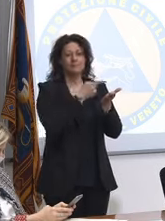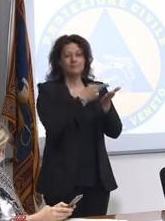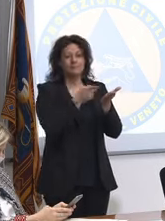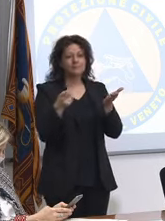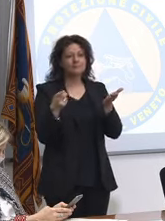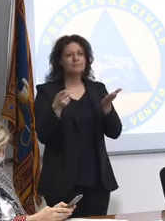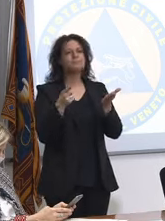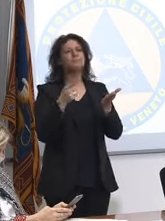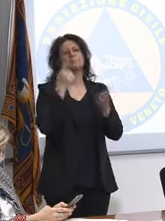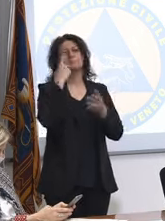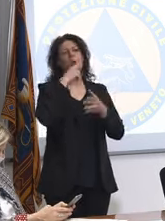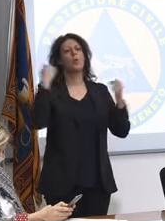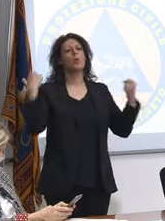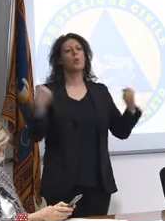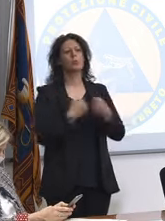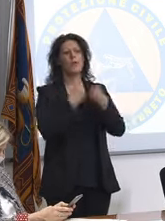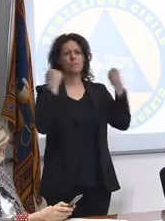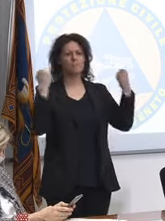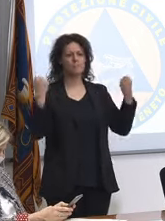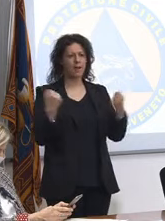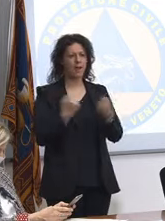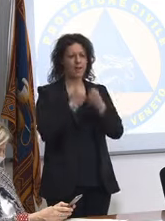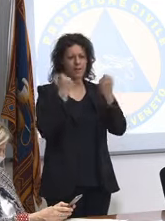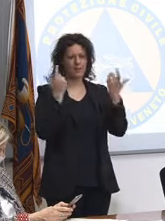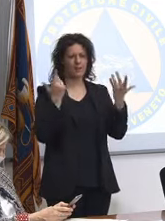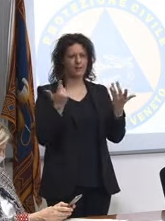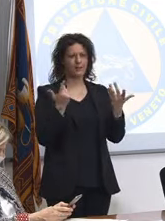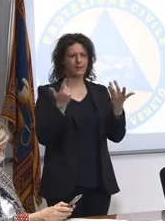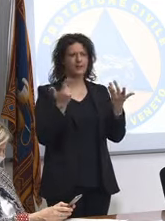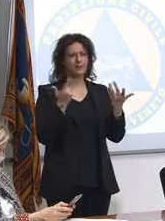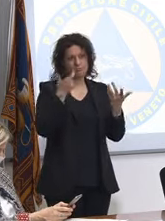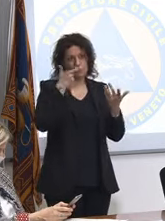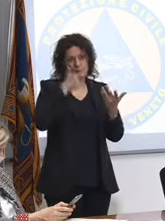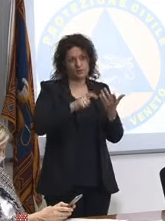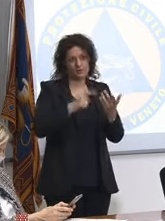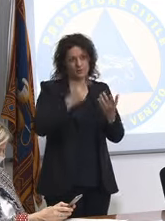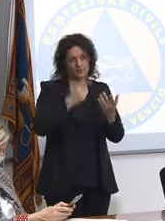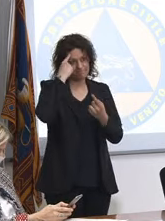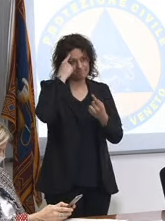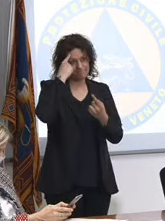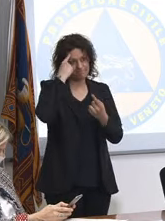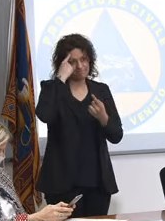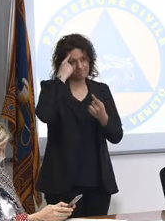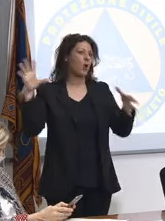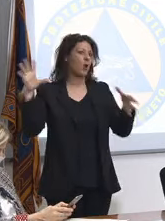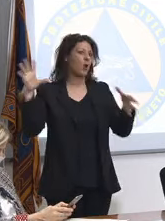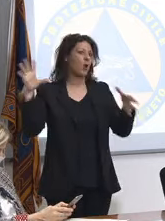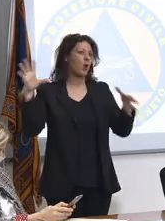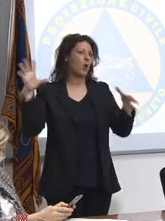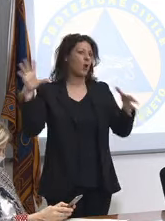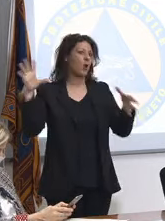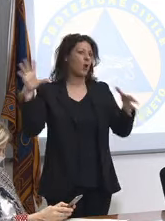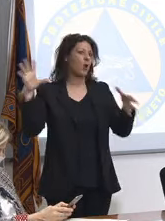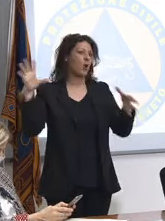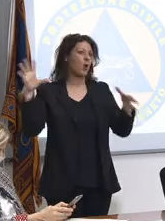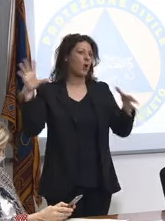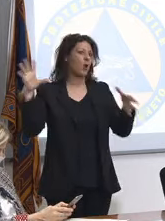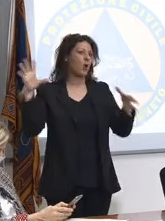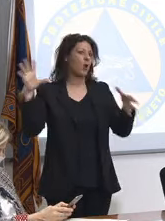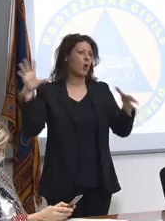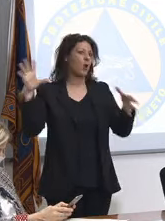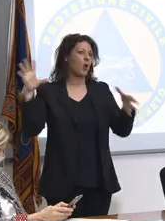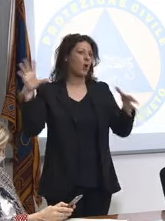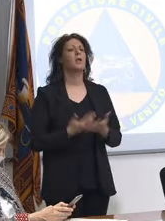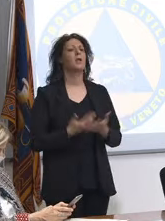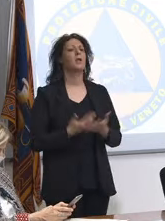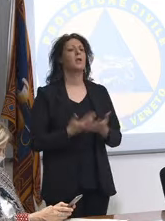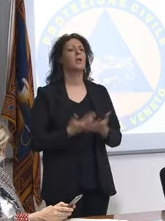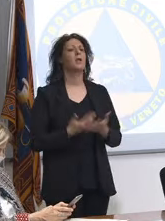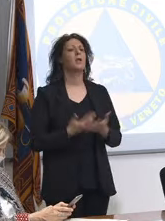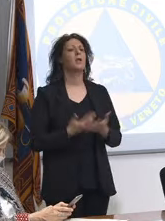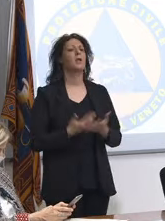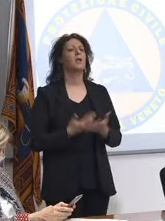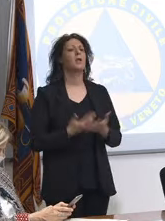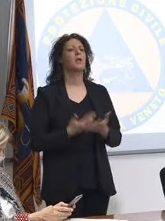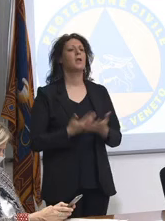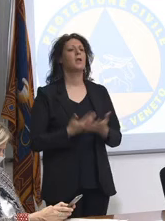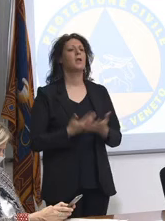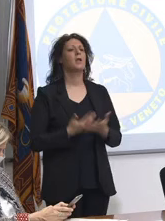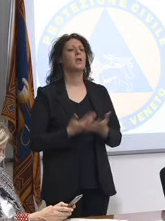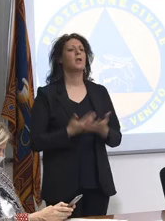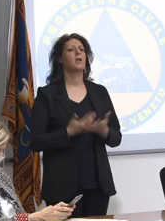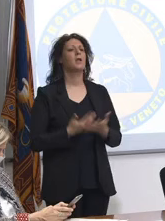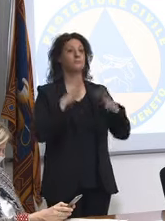il Luna Park, perché pensiamo anche all'offerta turistica. È ovvio che lunedì uno non si può presentare alla porta di Garden